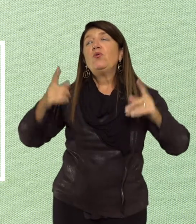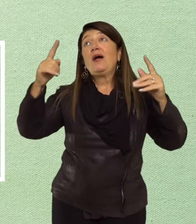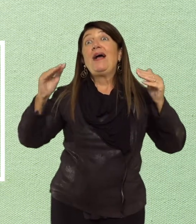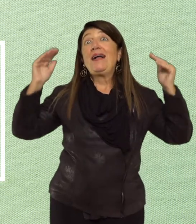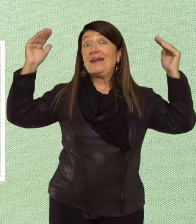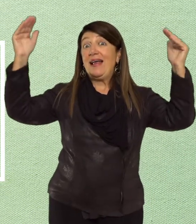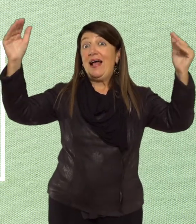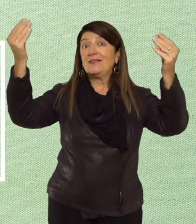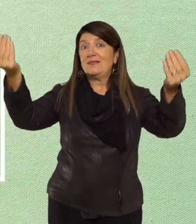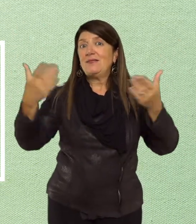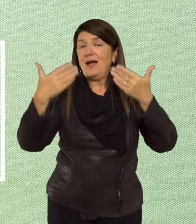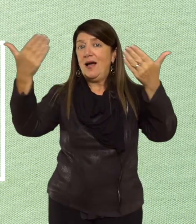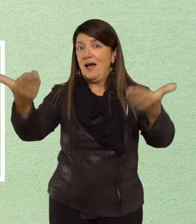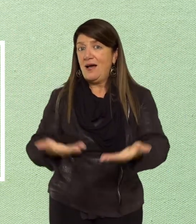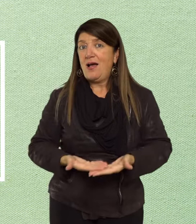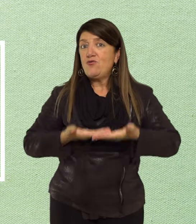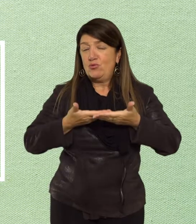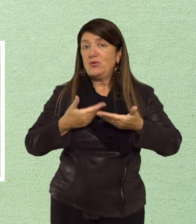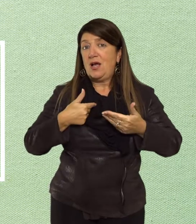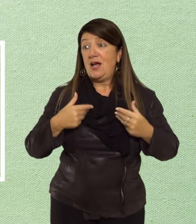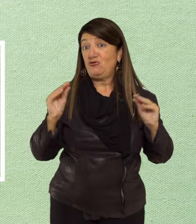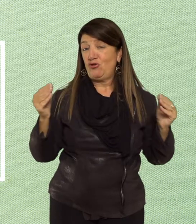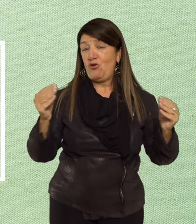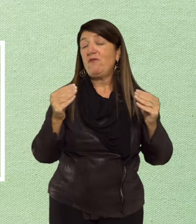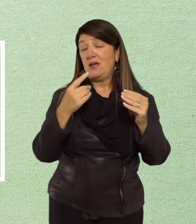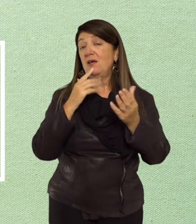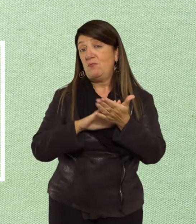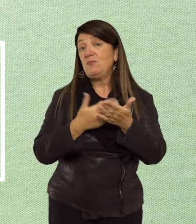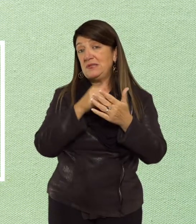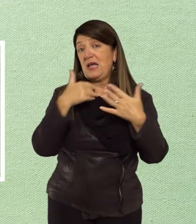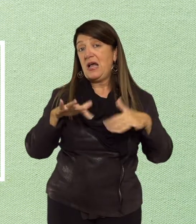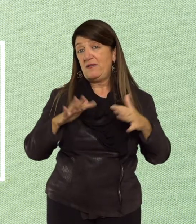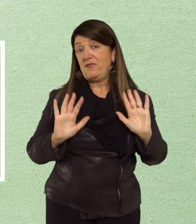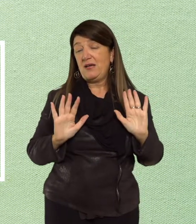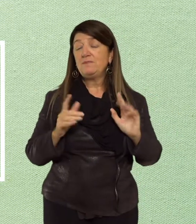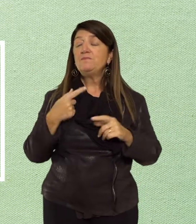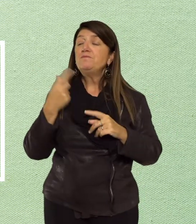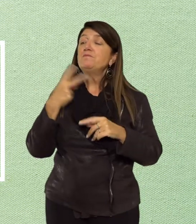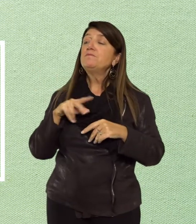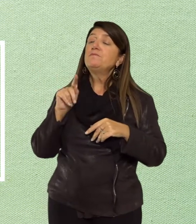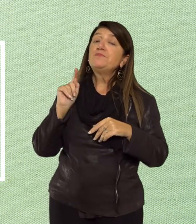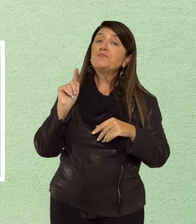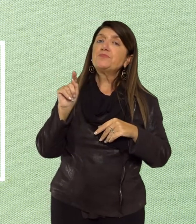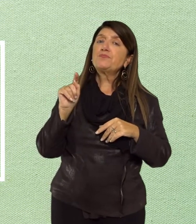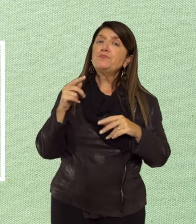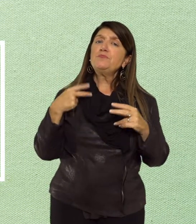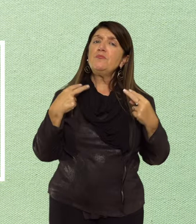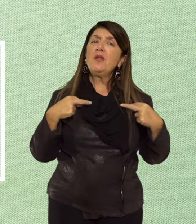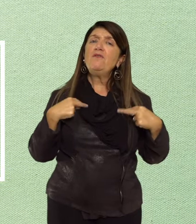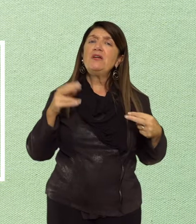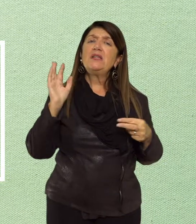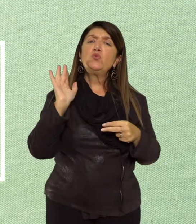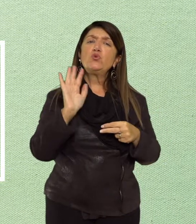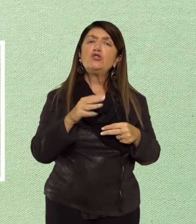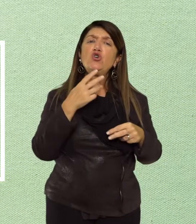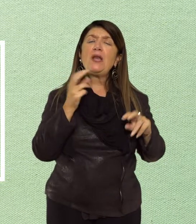fondamentali. Farei un passo indietro adesso, non dico gli inizi della tua carriera, ma nella vita di tutti i giorni, quindi nella tua vita